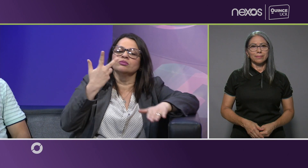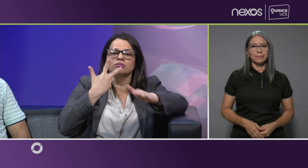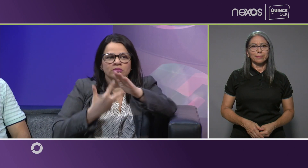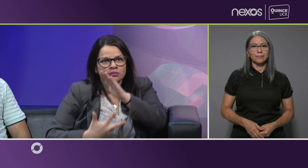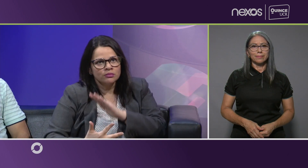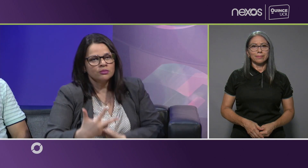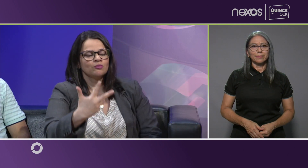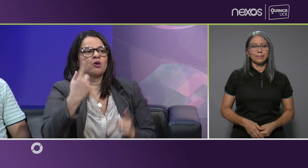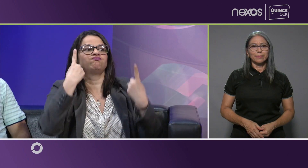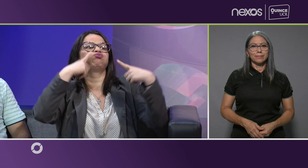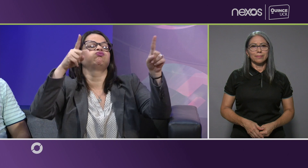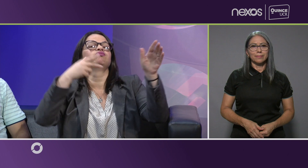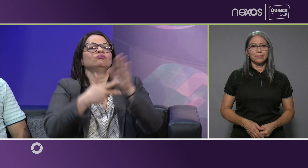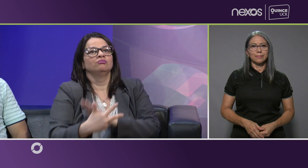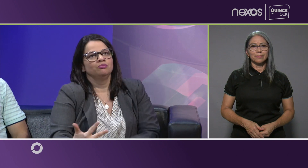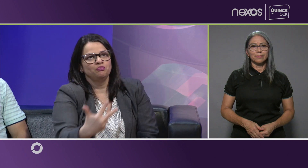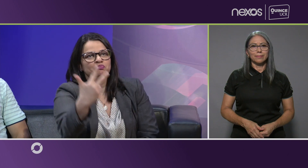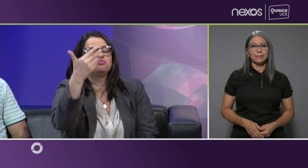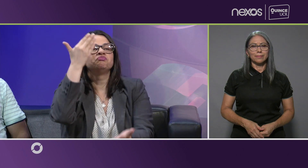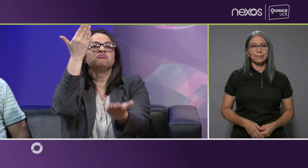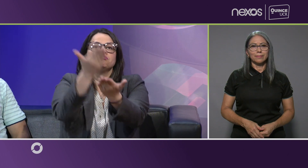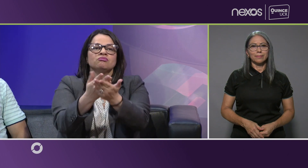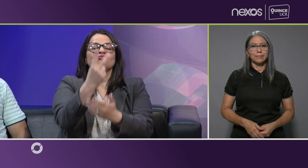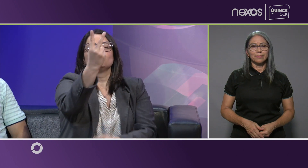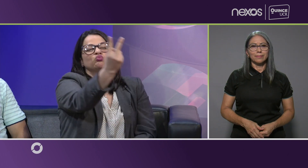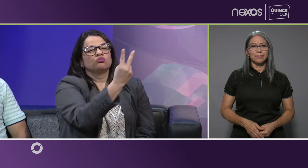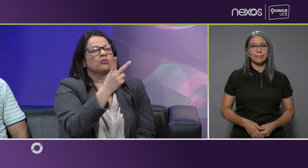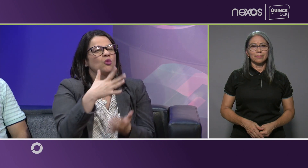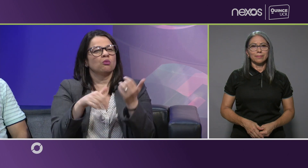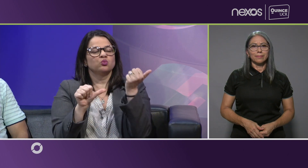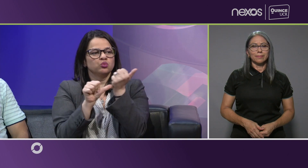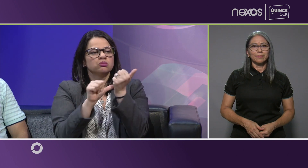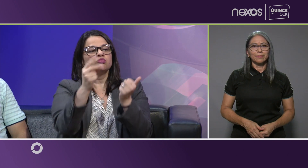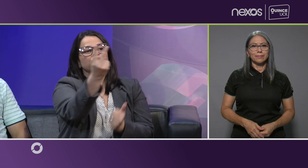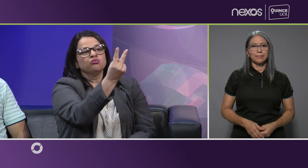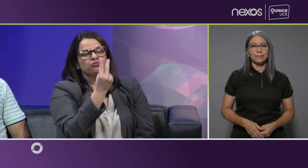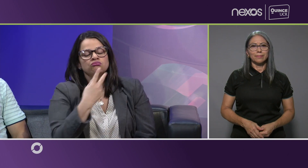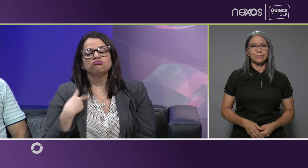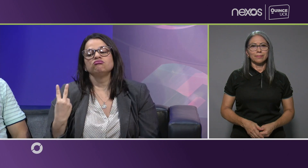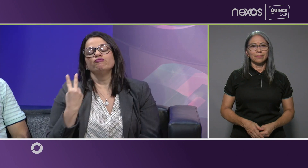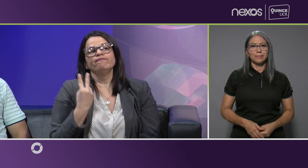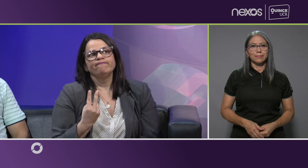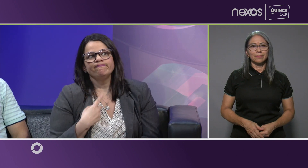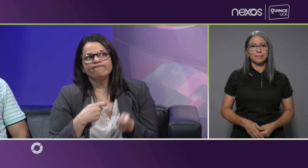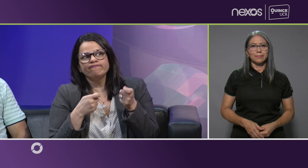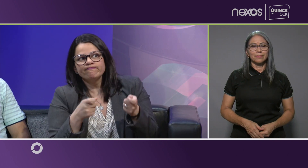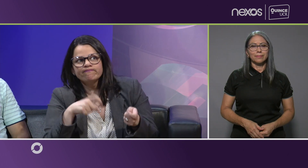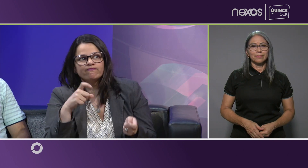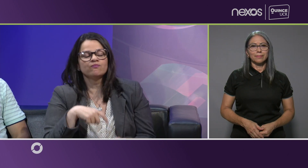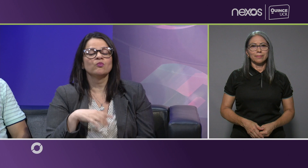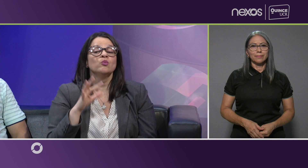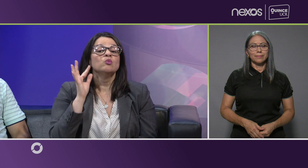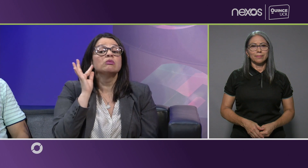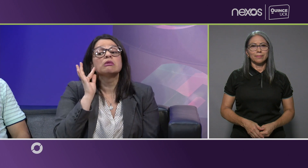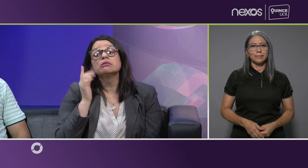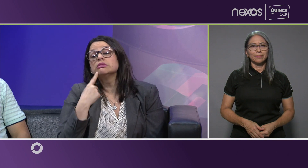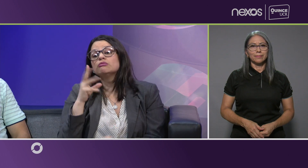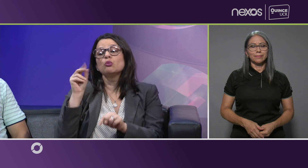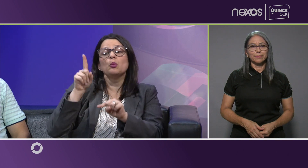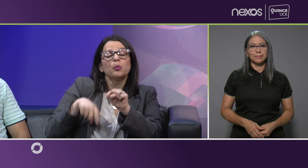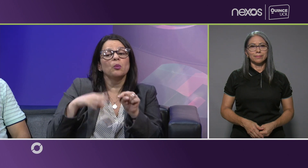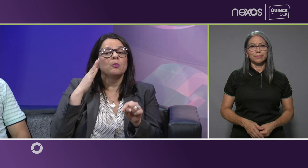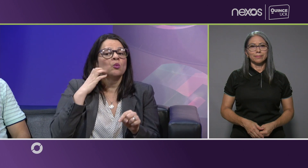derecho, tienen que dejarnos entrar. Entonces ya logramos ingresar nosotros tres y vino el asesor y ya